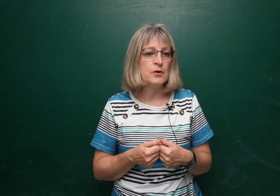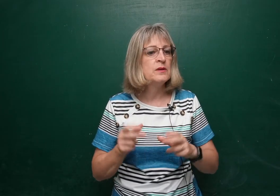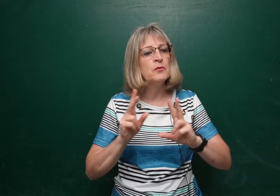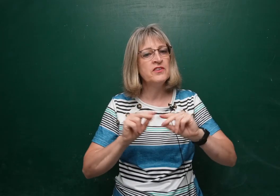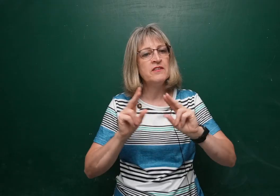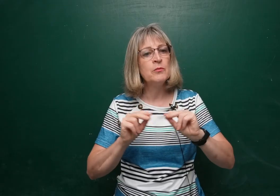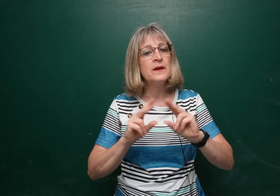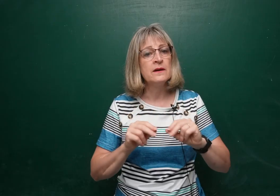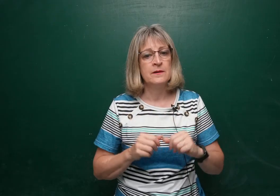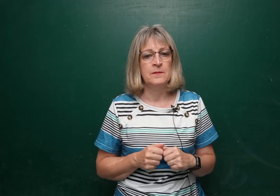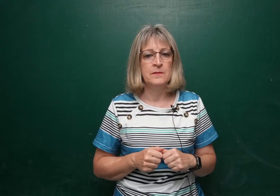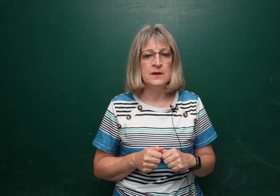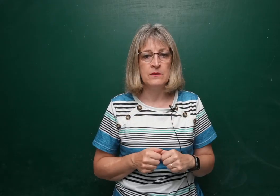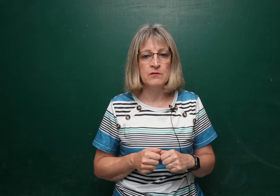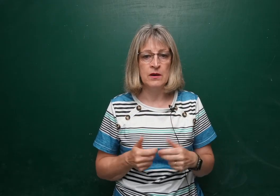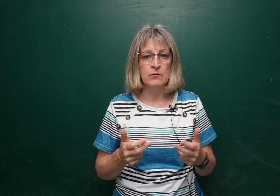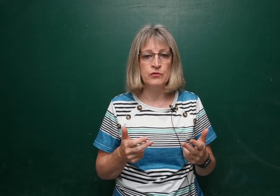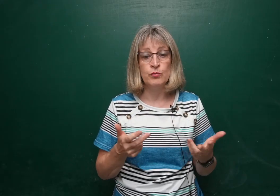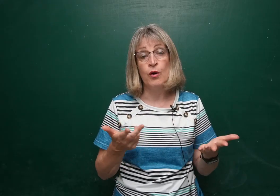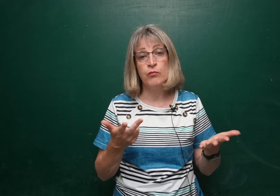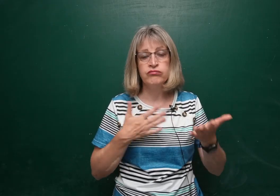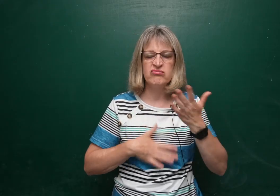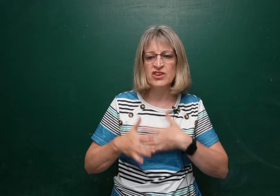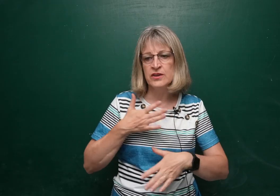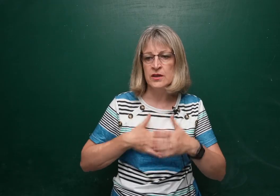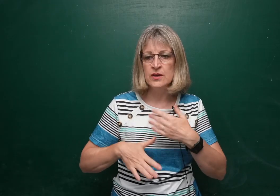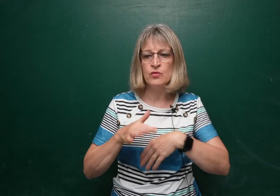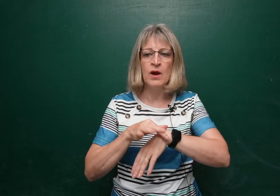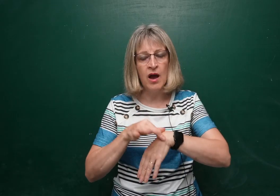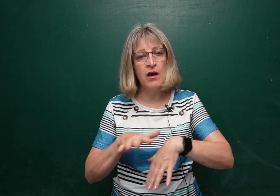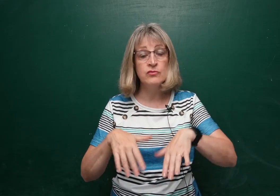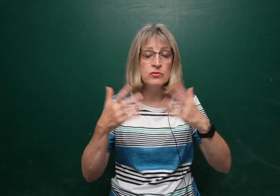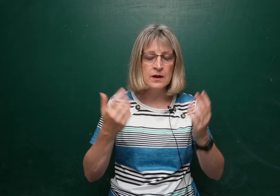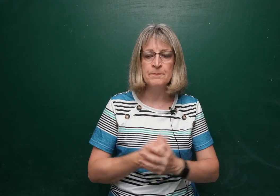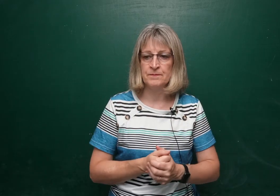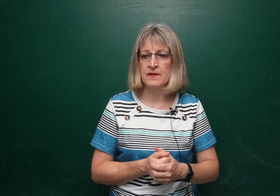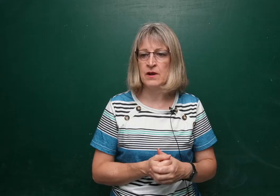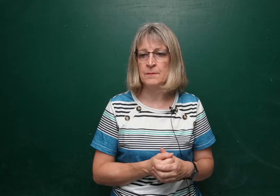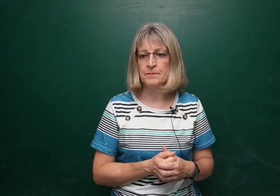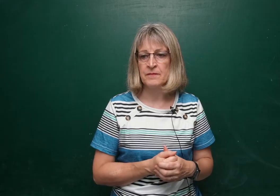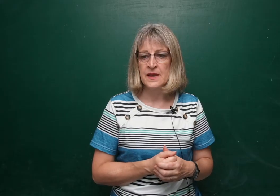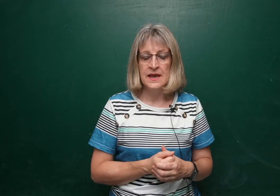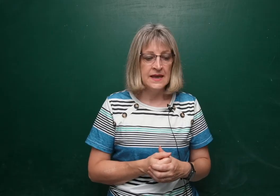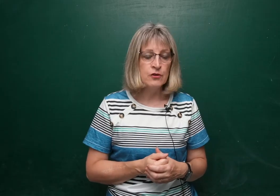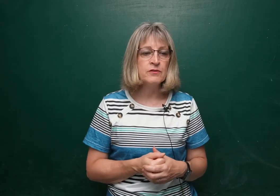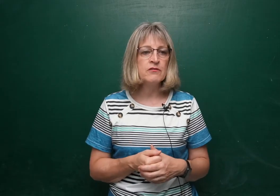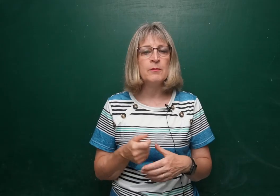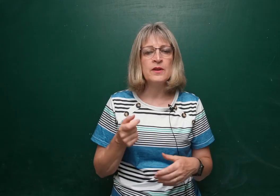pas obligé de développer, hein. Mais voilà, on dit bah, fatigué ou malade, hein, voilà. Et ensuite, on va apprendre à dire